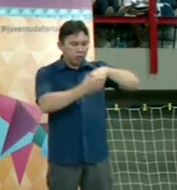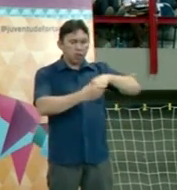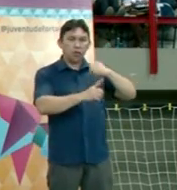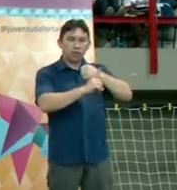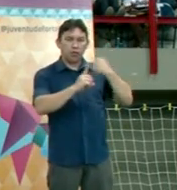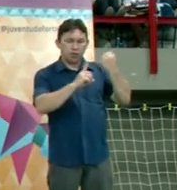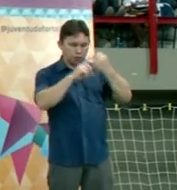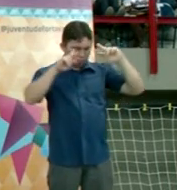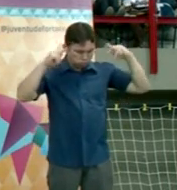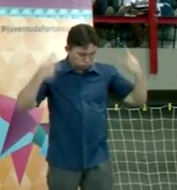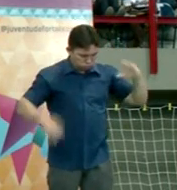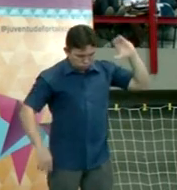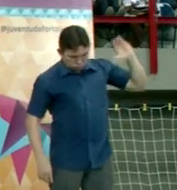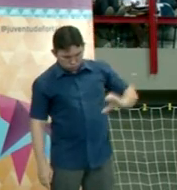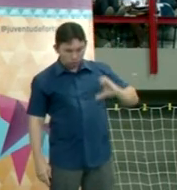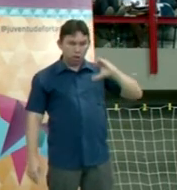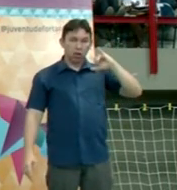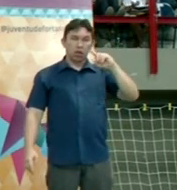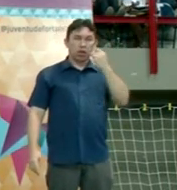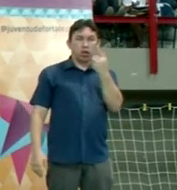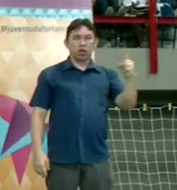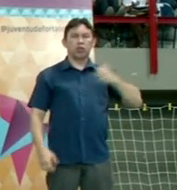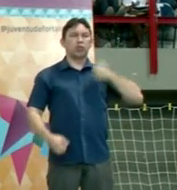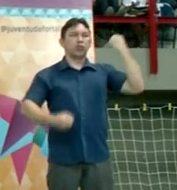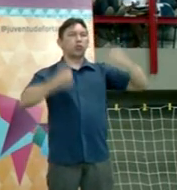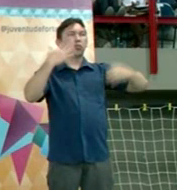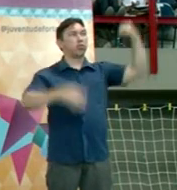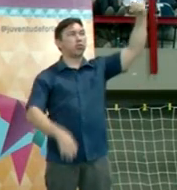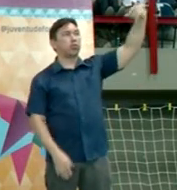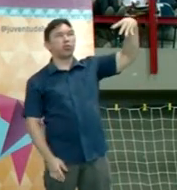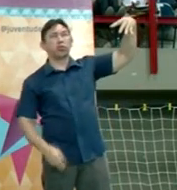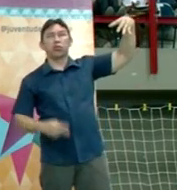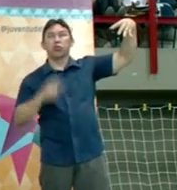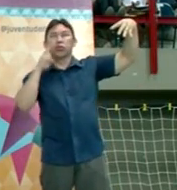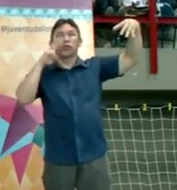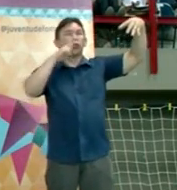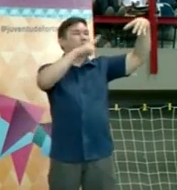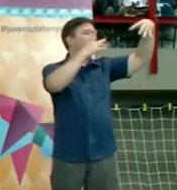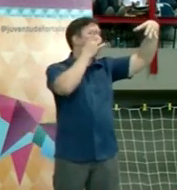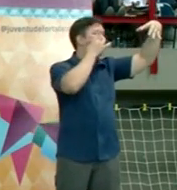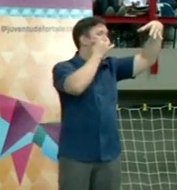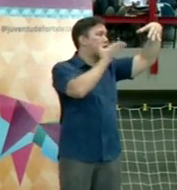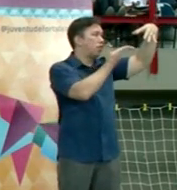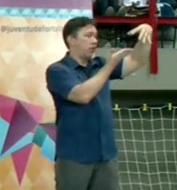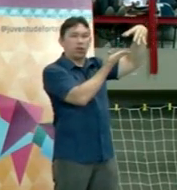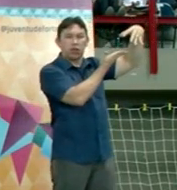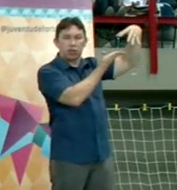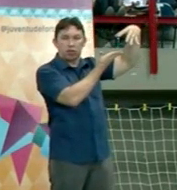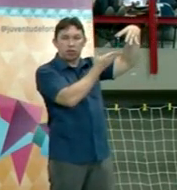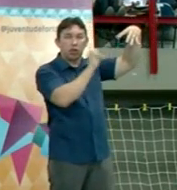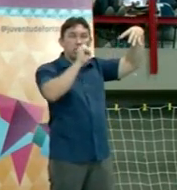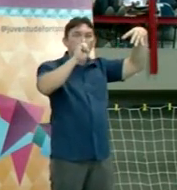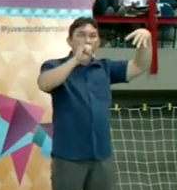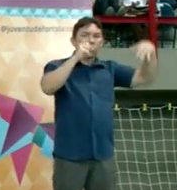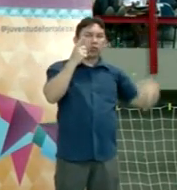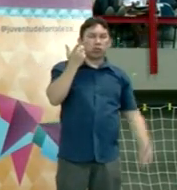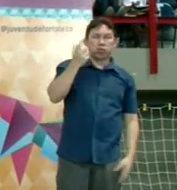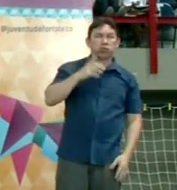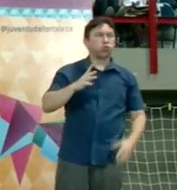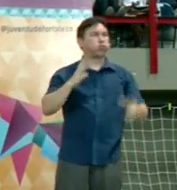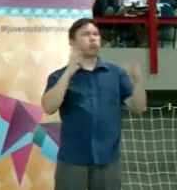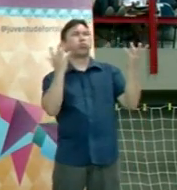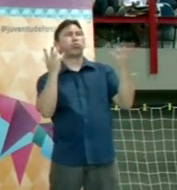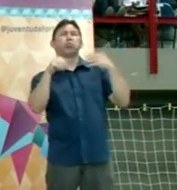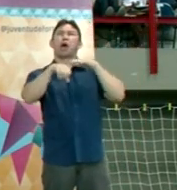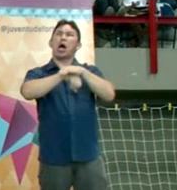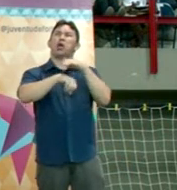como cidadão. Nós somos acostumados a falar de luz como aquilo que a gente vê. Então, se de repente você está à noite